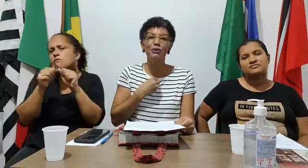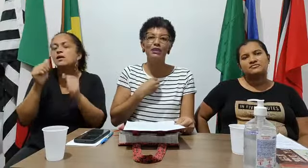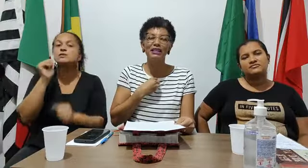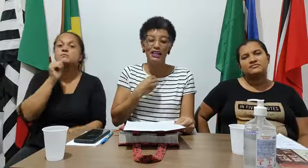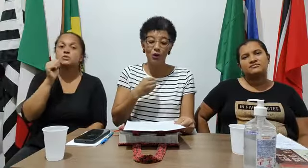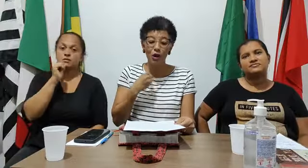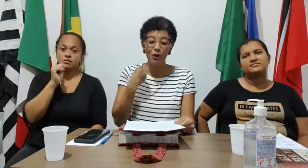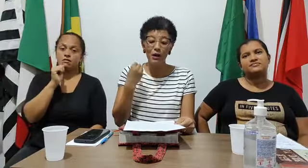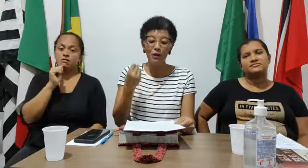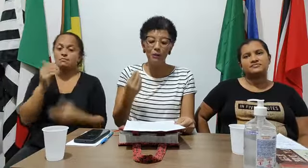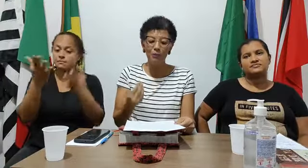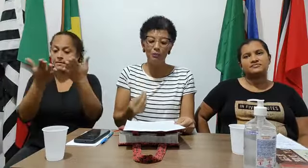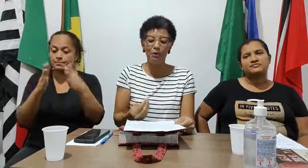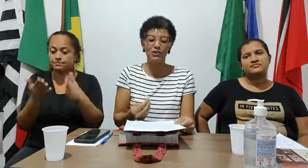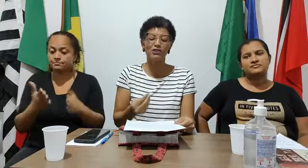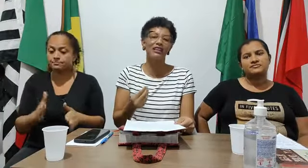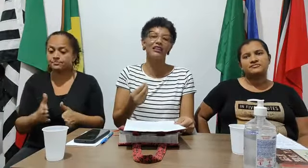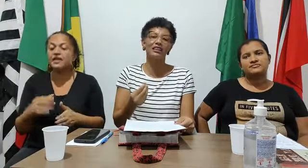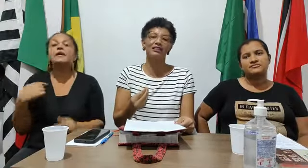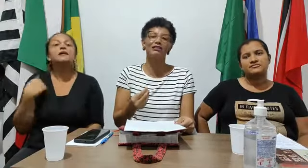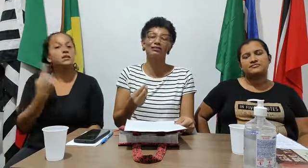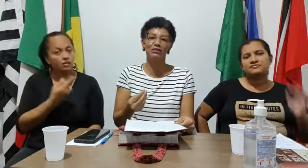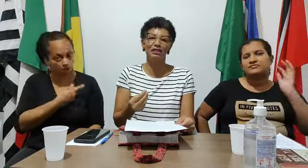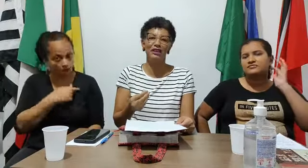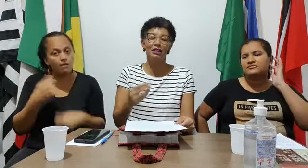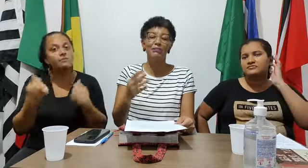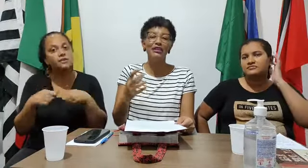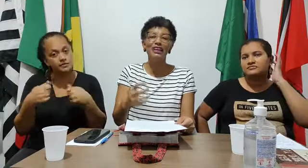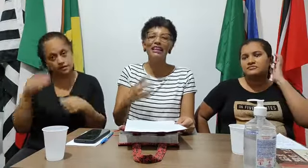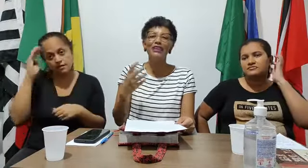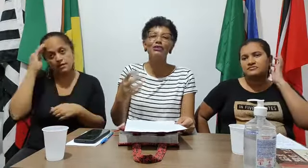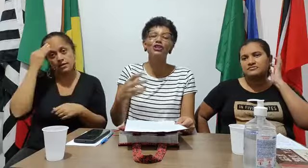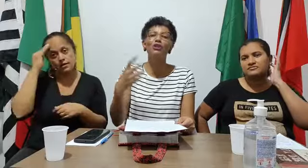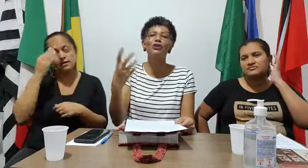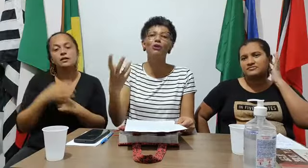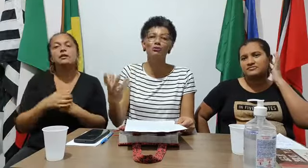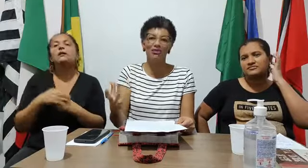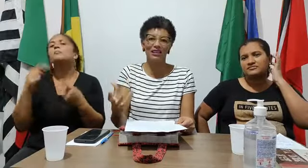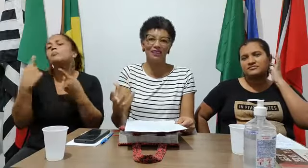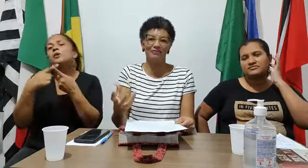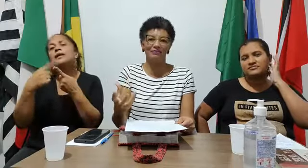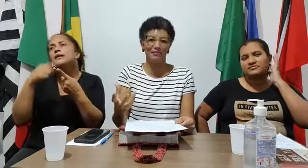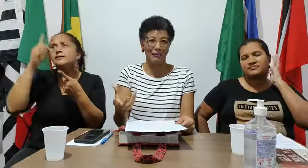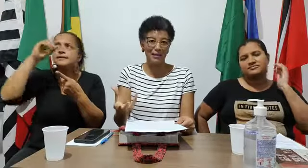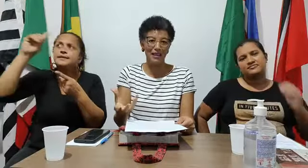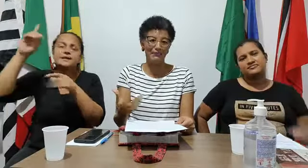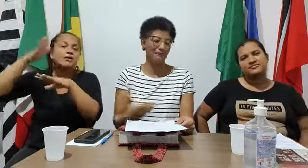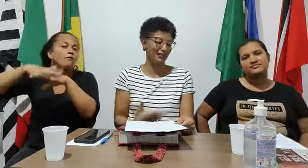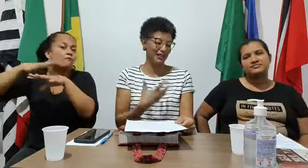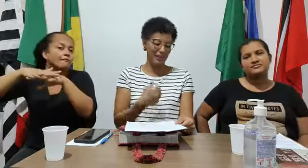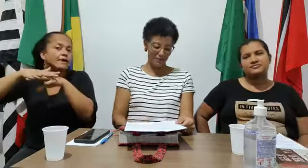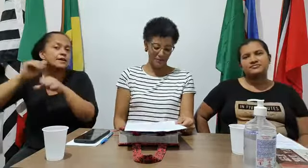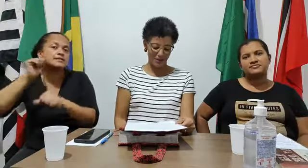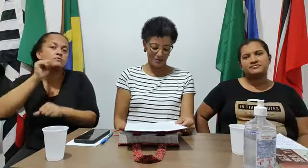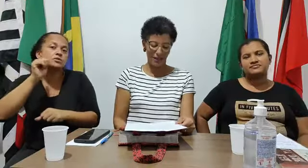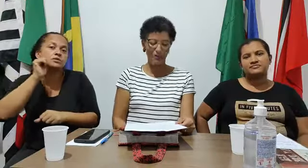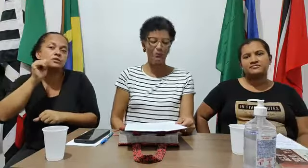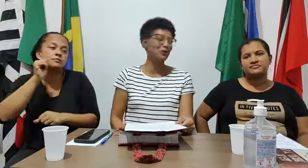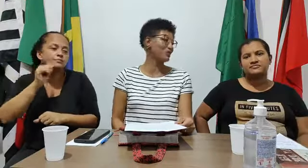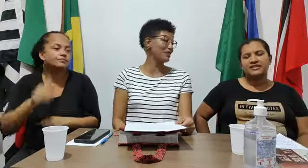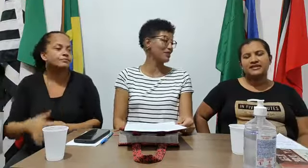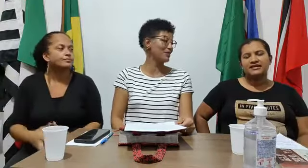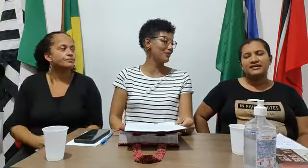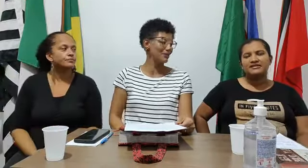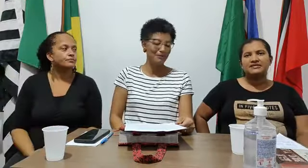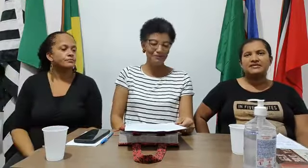precisa compreender qual é o propósito da criação da mulher. Por que Deus criou a mulher? Amém? Queria que a Fabi falasse um